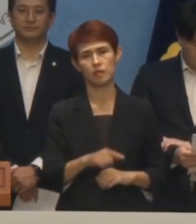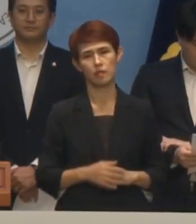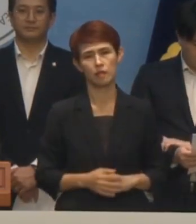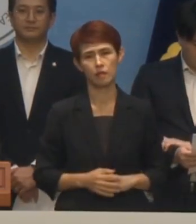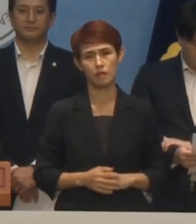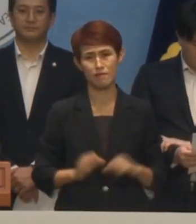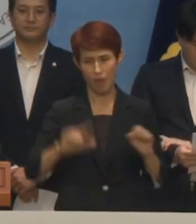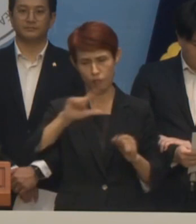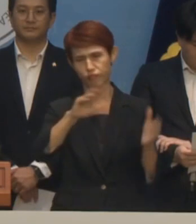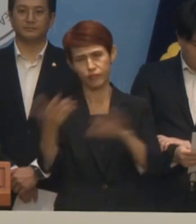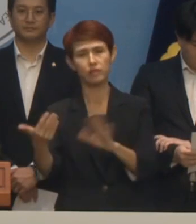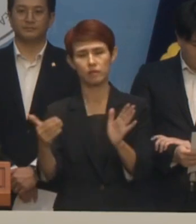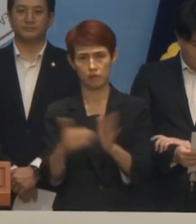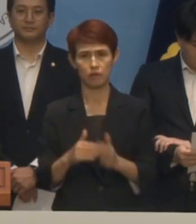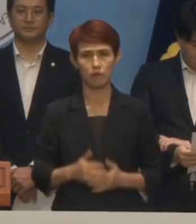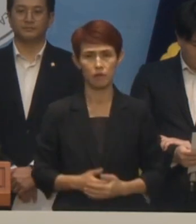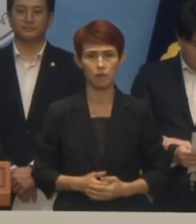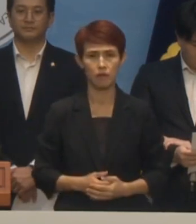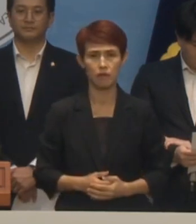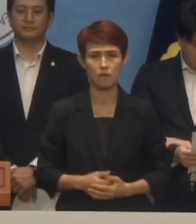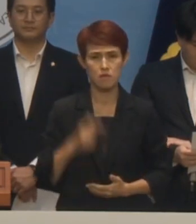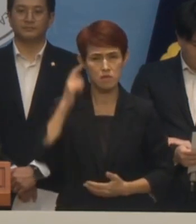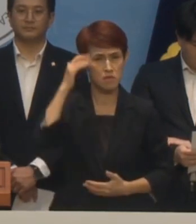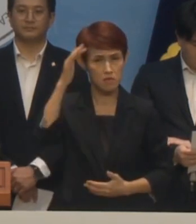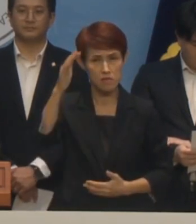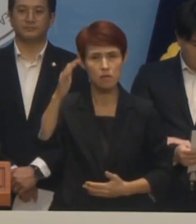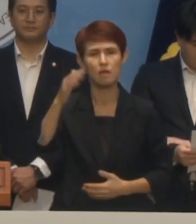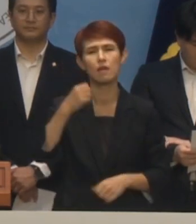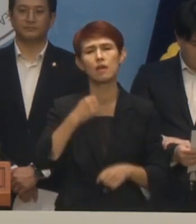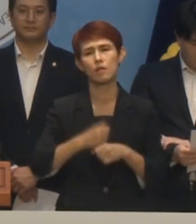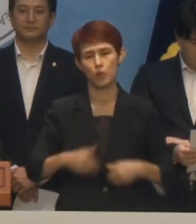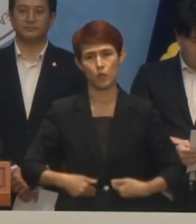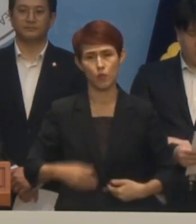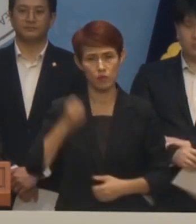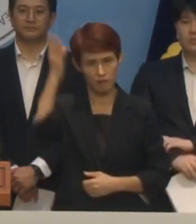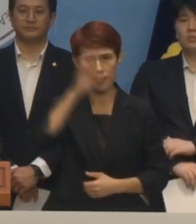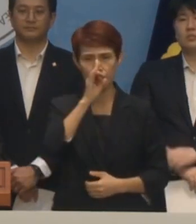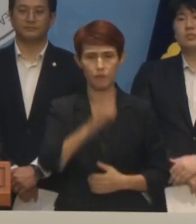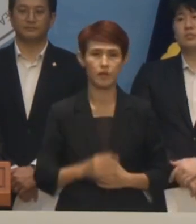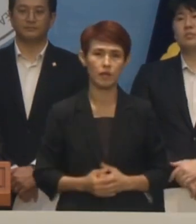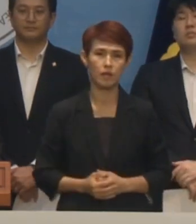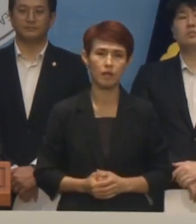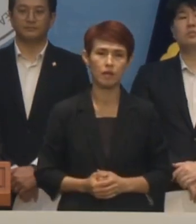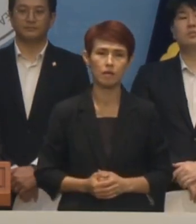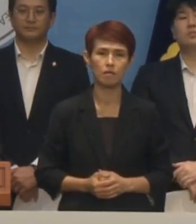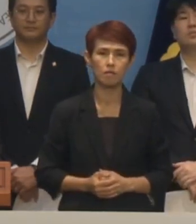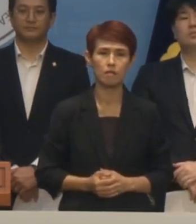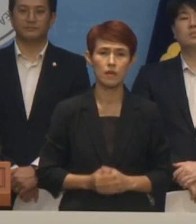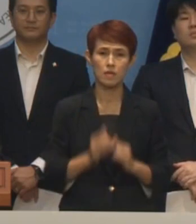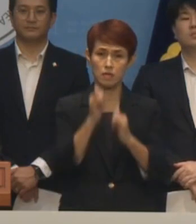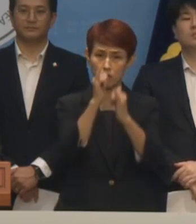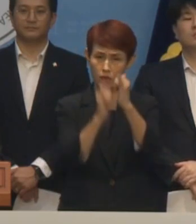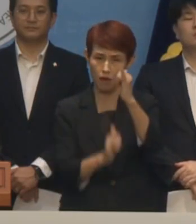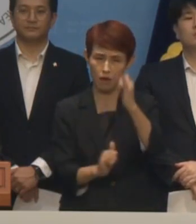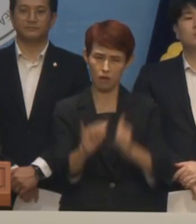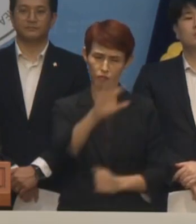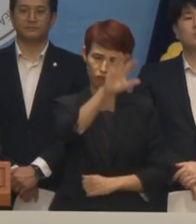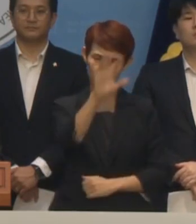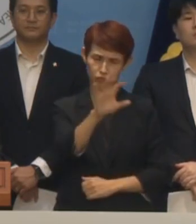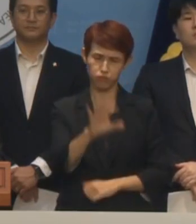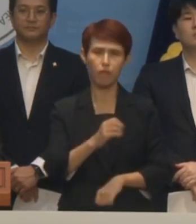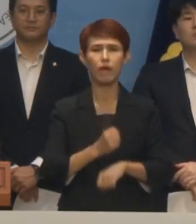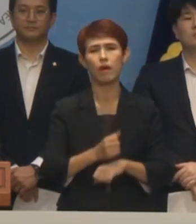우리는 이분들을 잊을 수 없습니다. 잊어서도 안 됩니다. 투키디데스는 역사는 되풀이된다라고